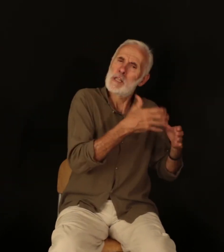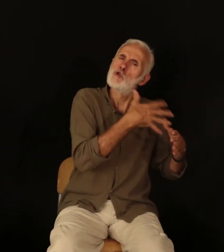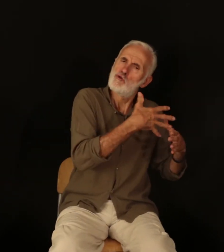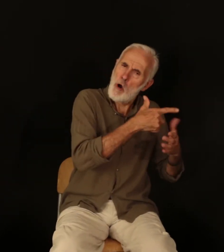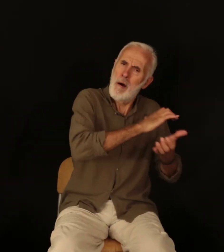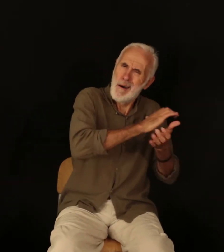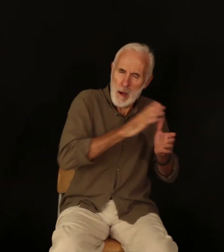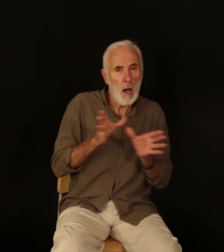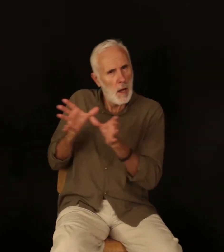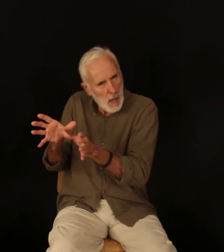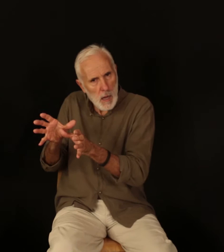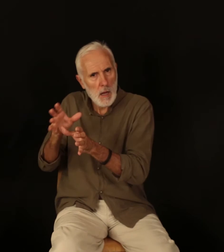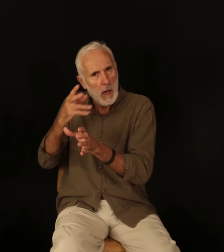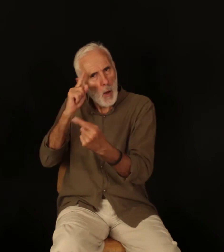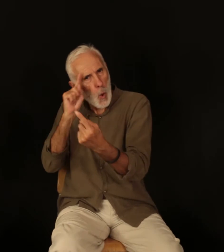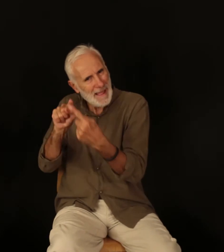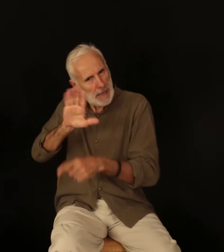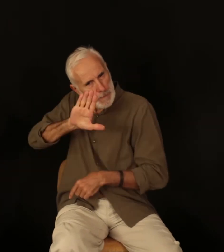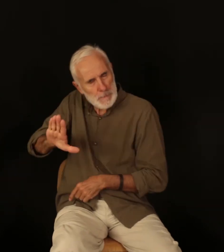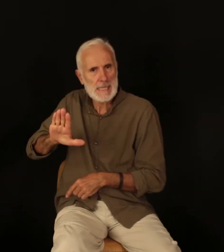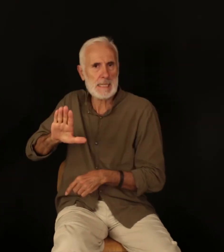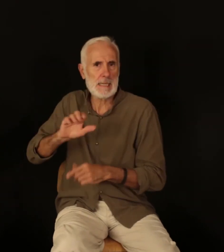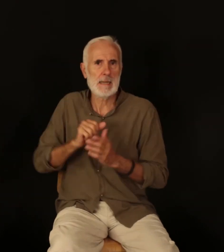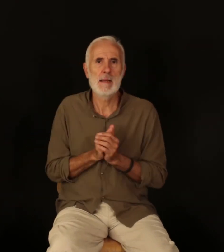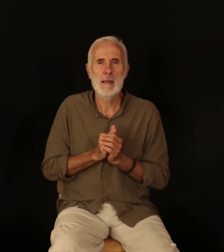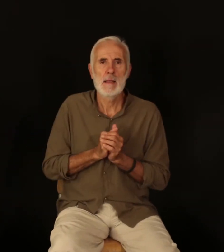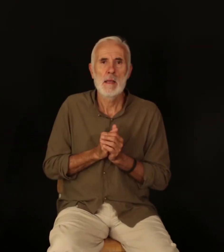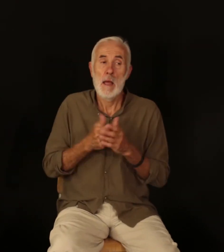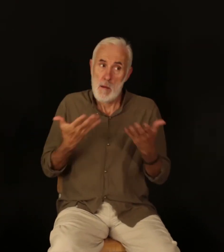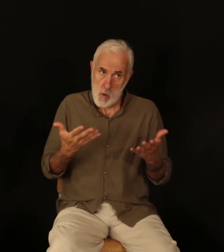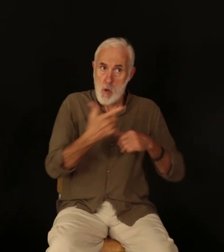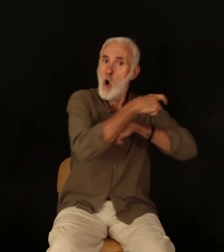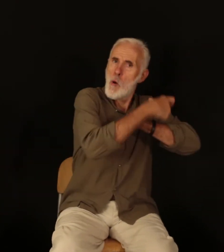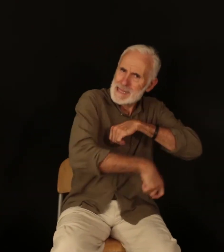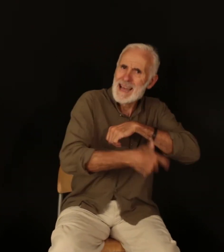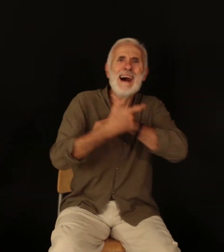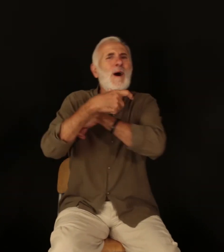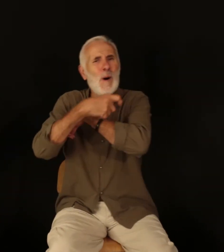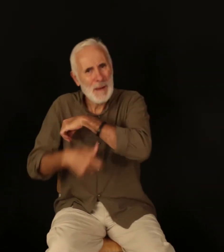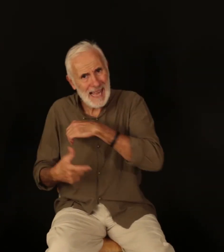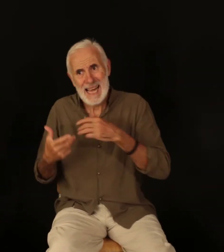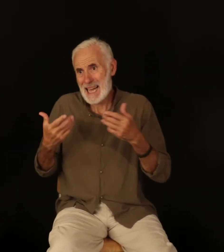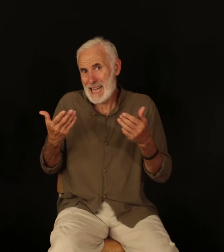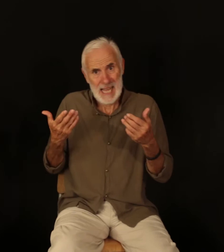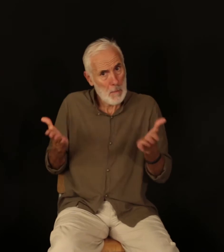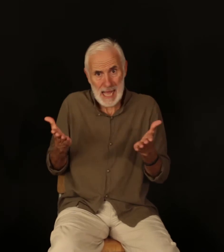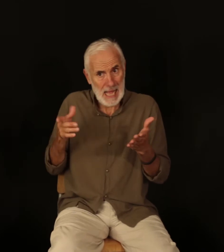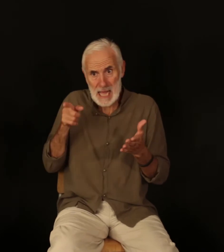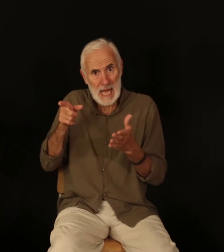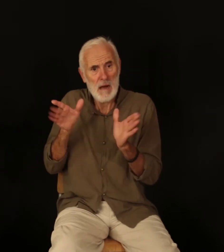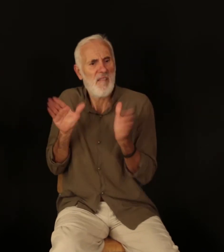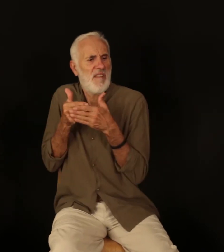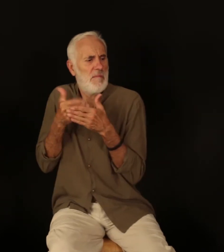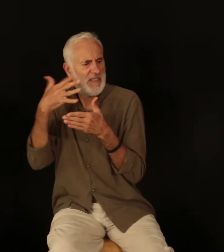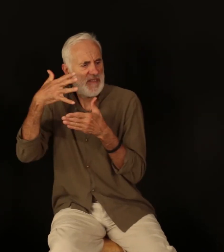Ces différents comités sont tous ouverts également Il suffit d'avoir le temps à consacrer à